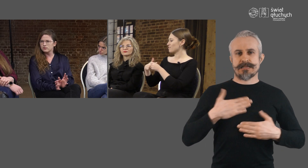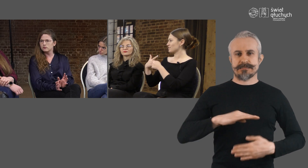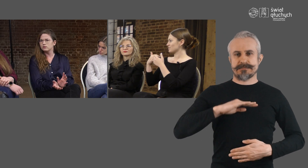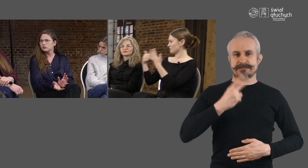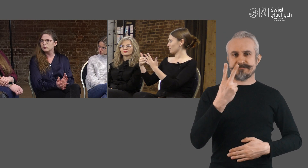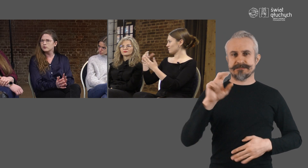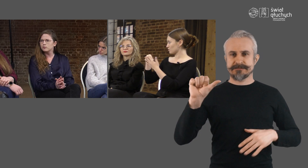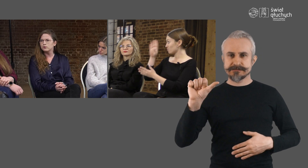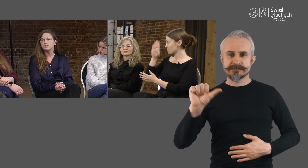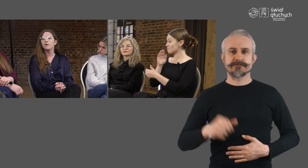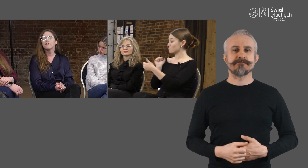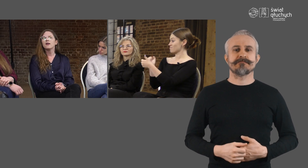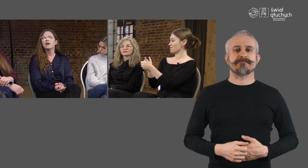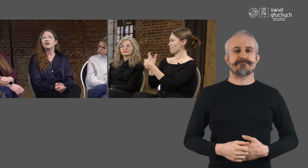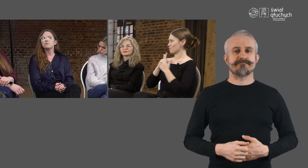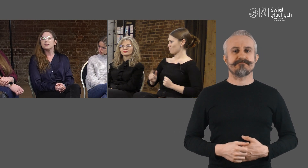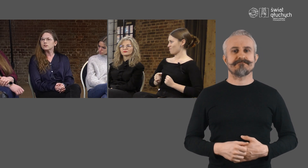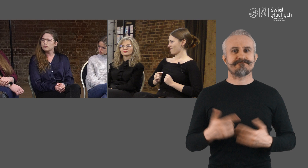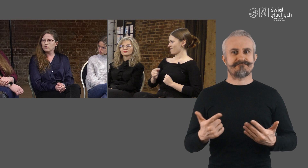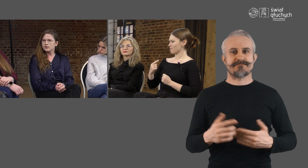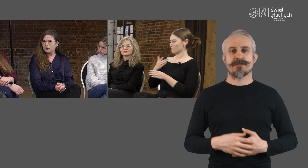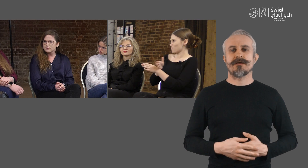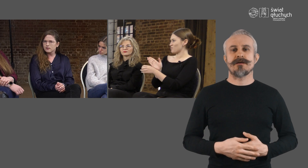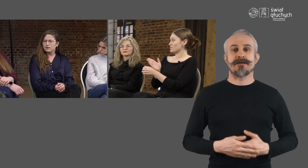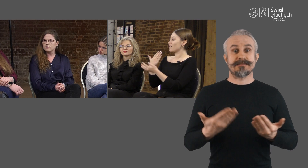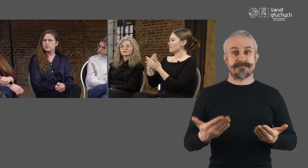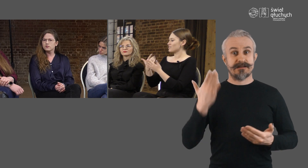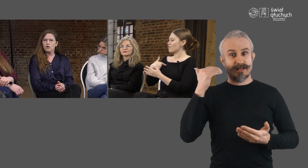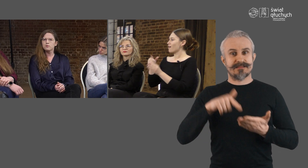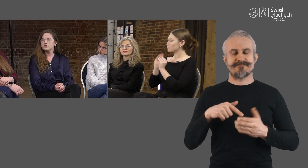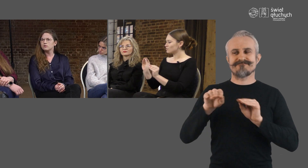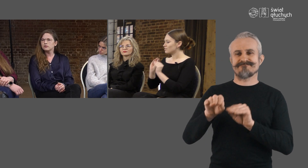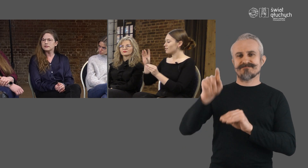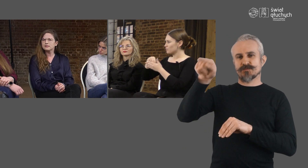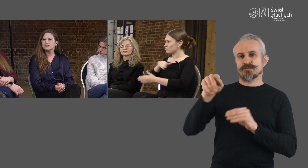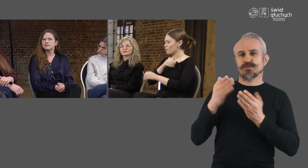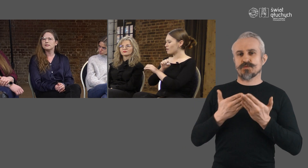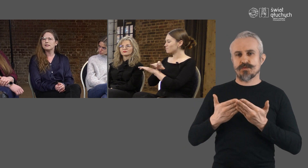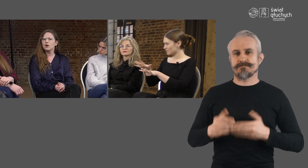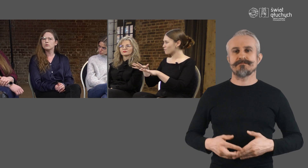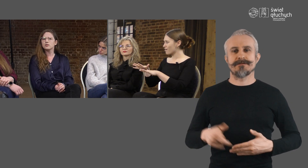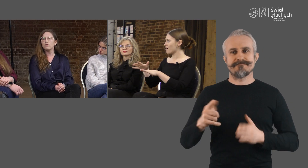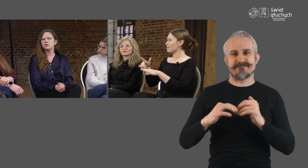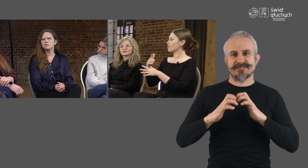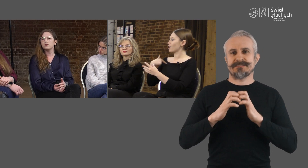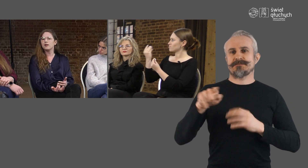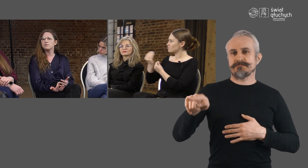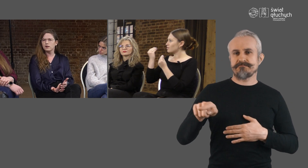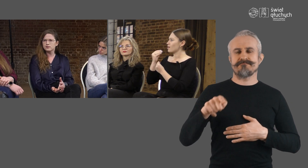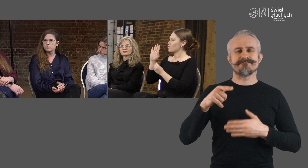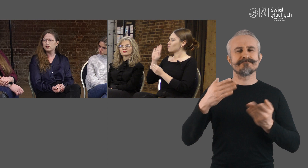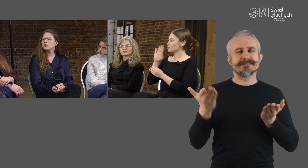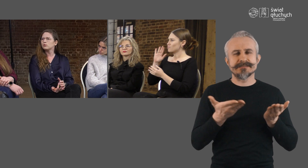lat. No to dosyć późno. I przez tą moją edukację w szkołach masowych nauczyłam się